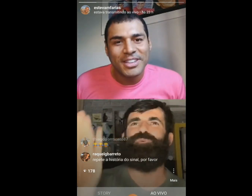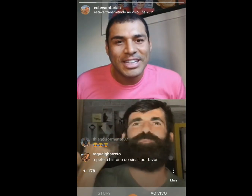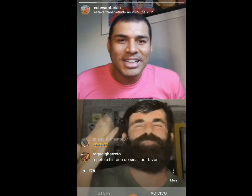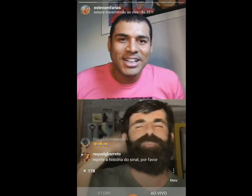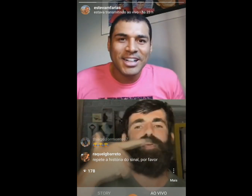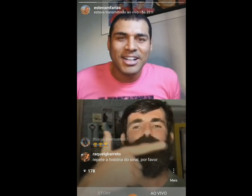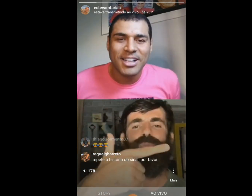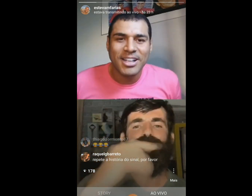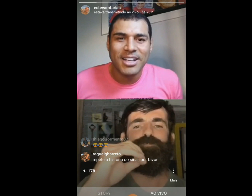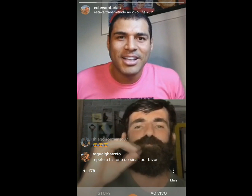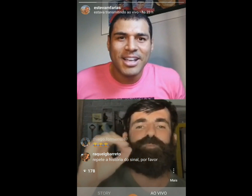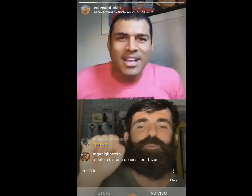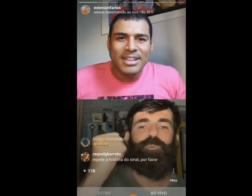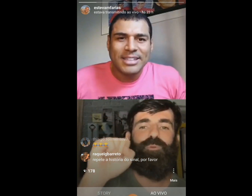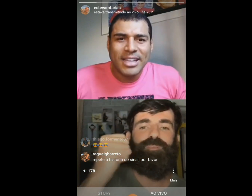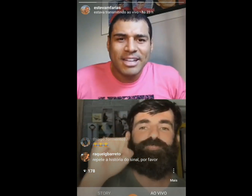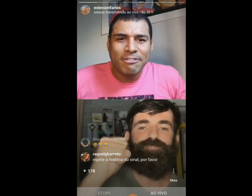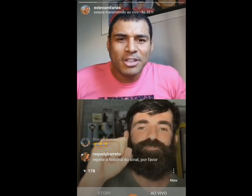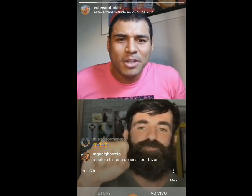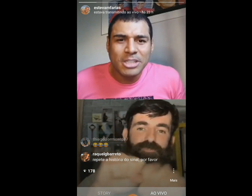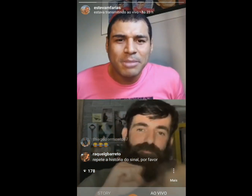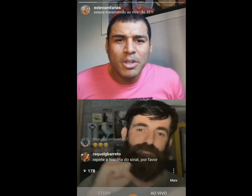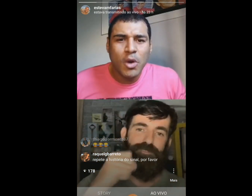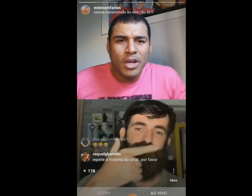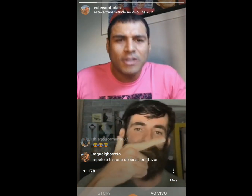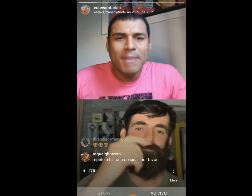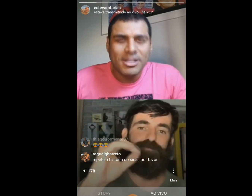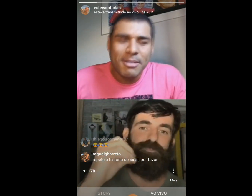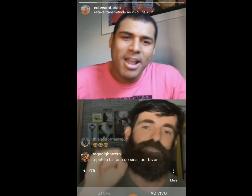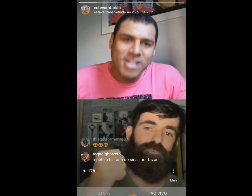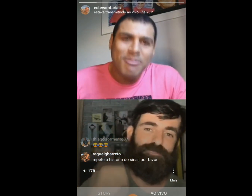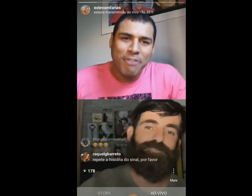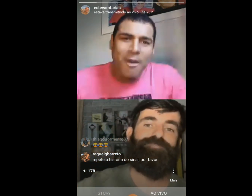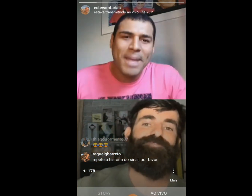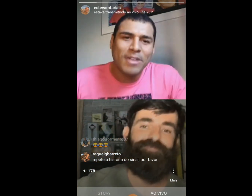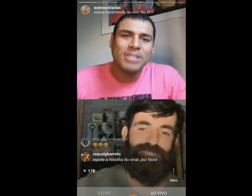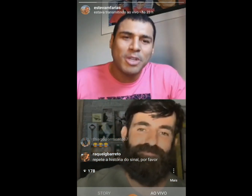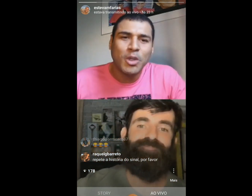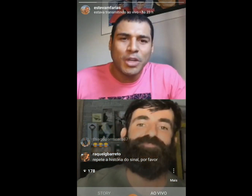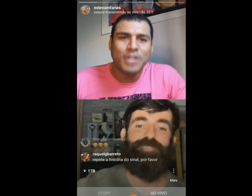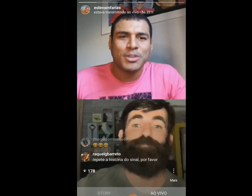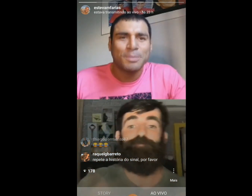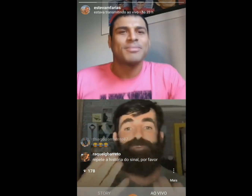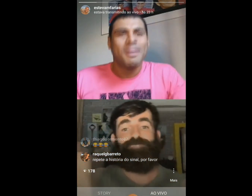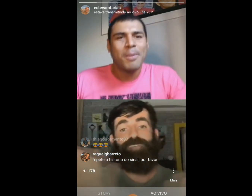Eu me formei em 2008, mas... Eu me formei em 2008.